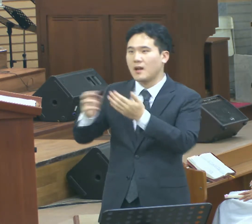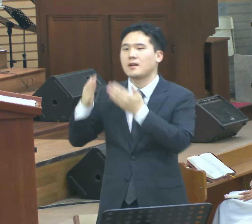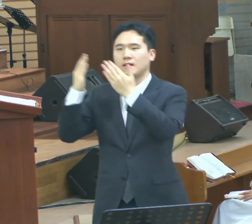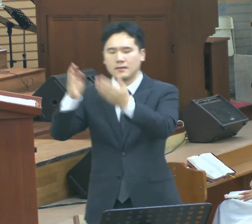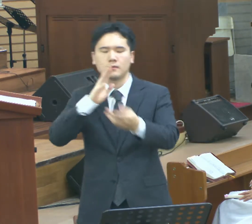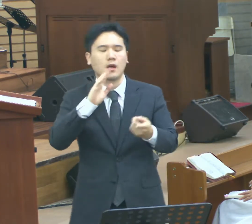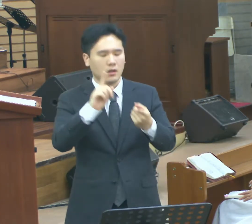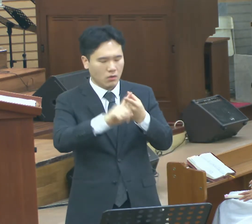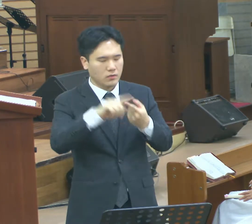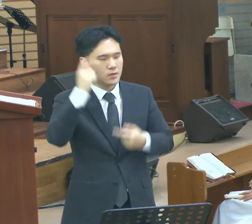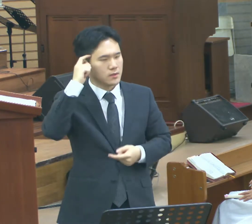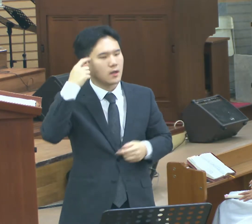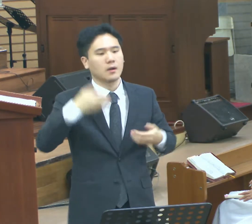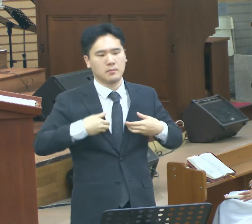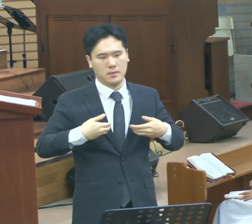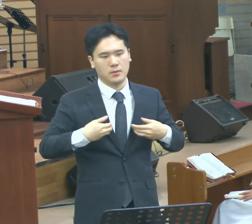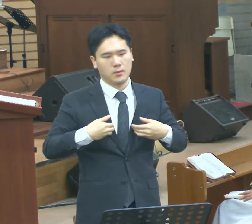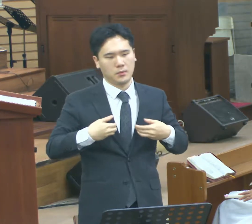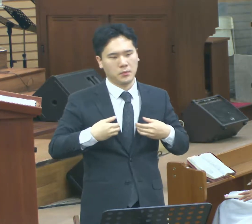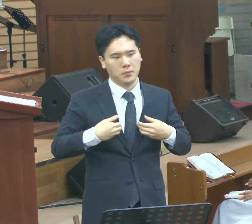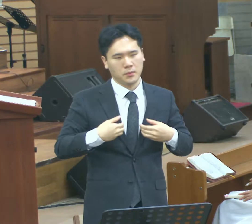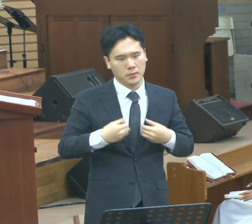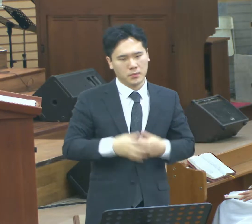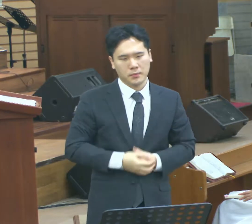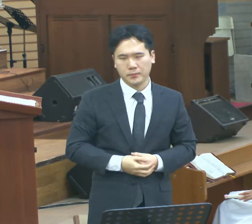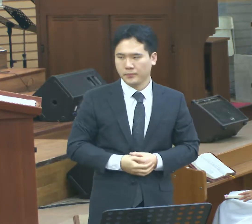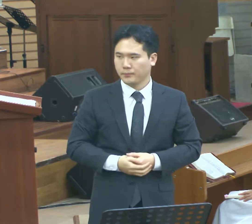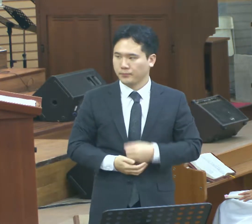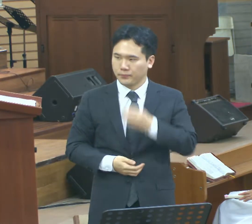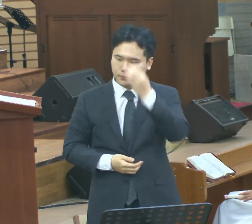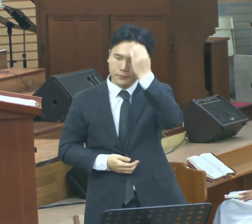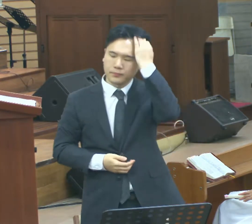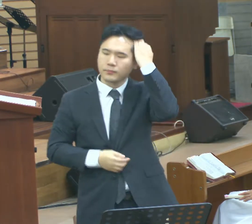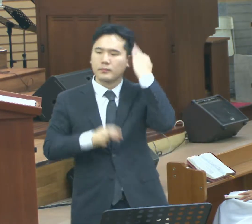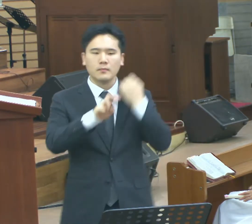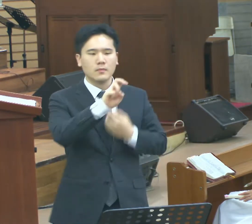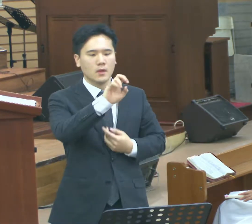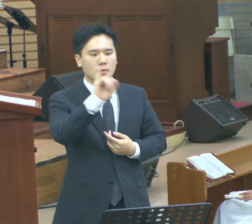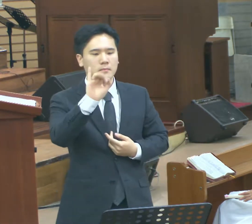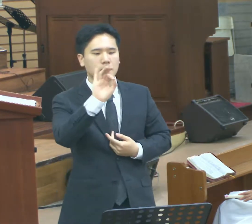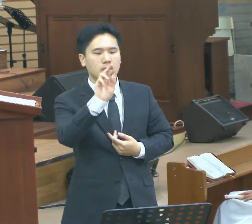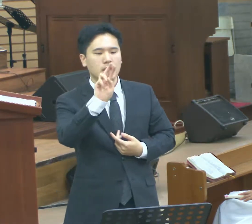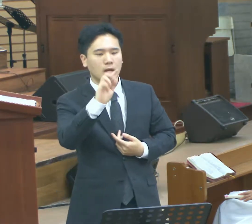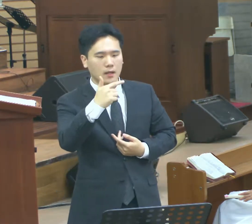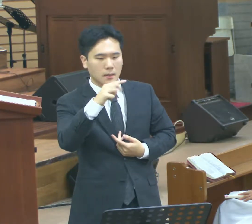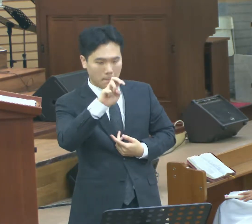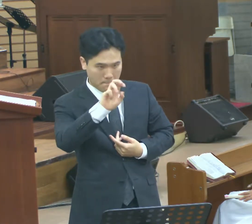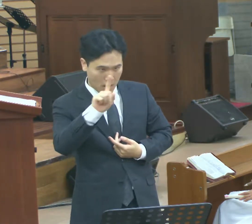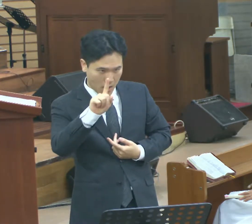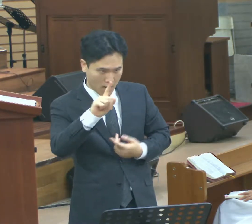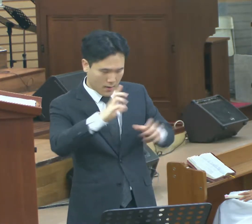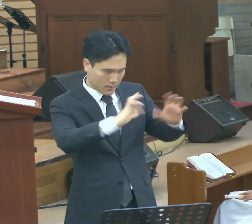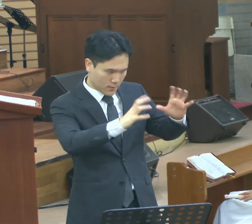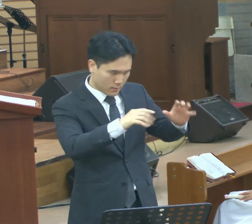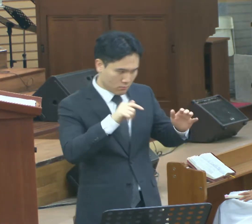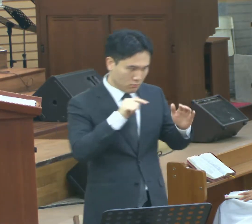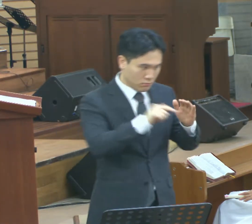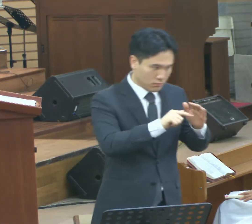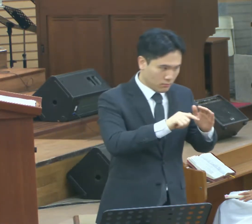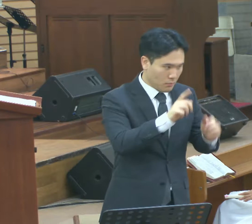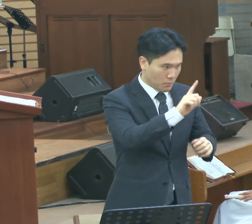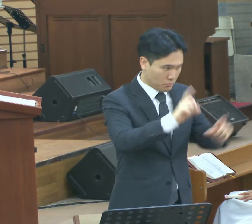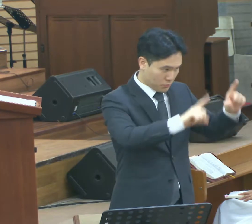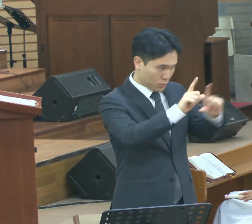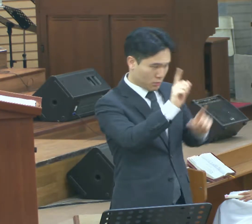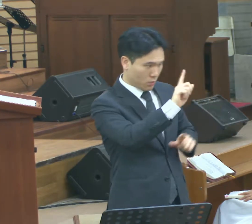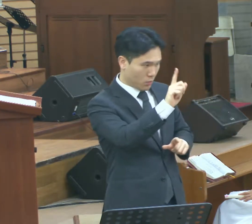좋겠어요. 미얀마 사람들이 모인 그 예배당에 가서 한 100여 명이 찬양을 하는데 우리 숫자보다도